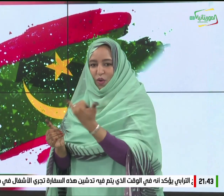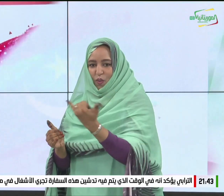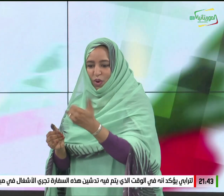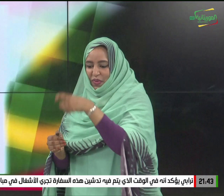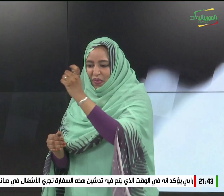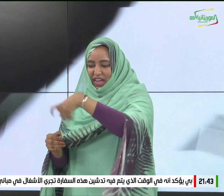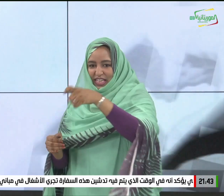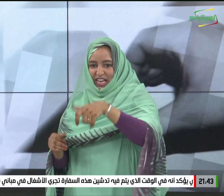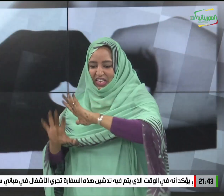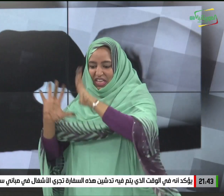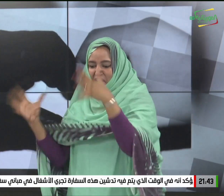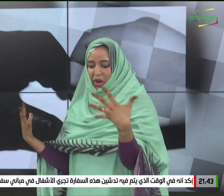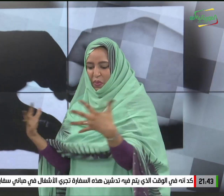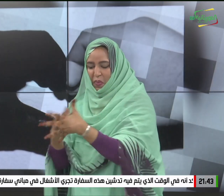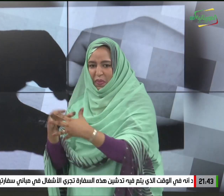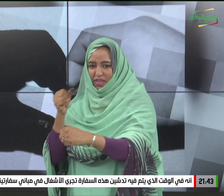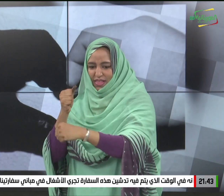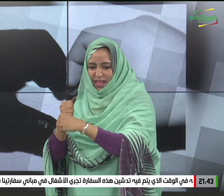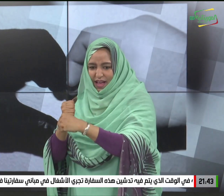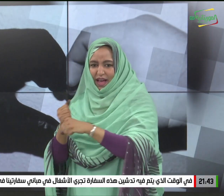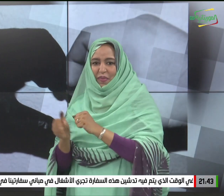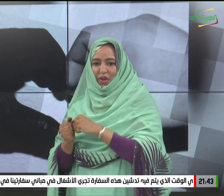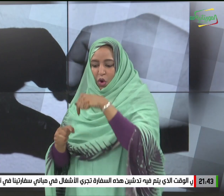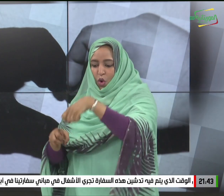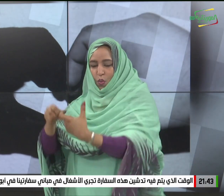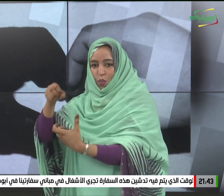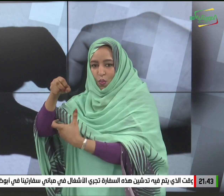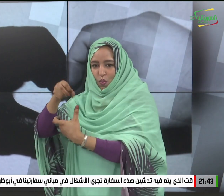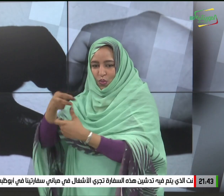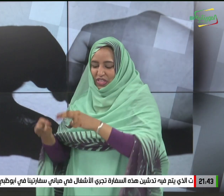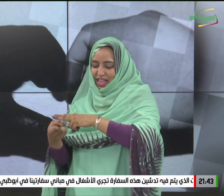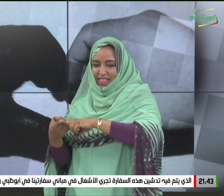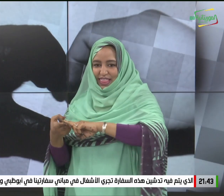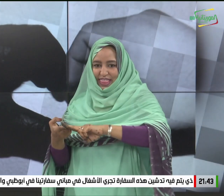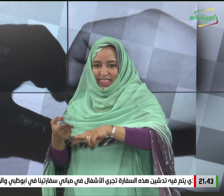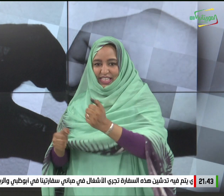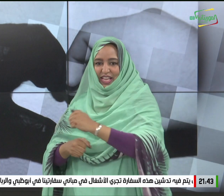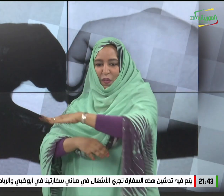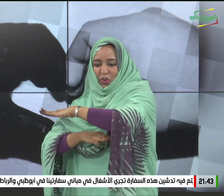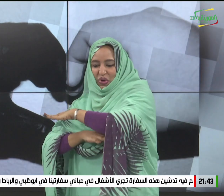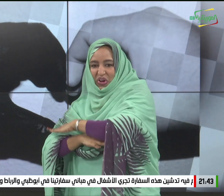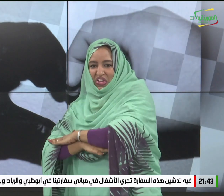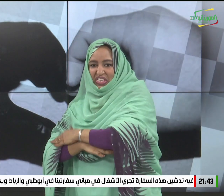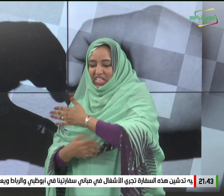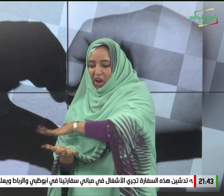فيه للآخر، وتعود الوحدة الوطنية على المجتمع والأفراد بنتائج إيجابية